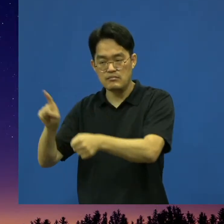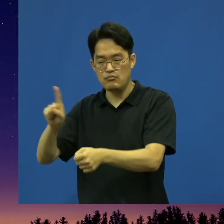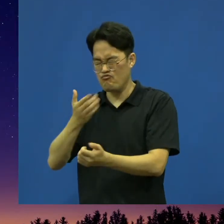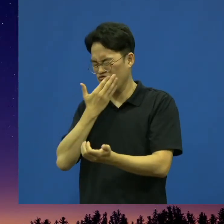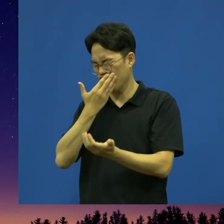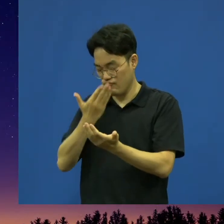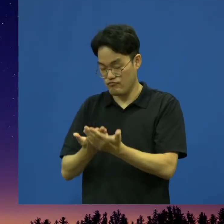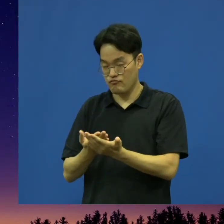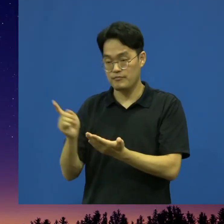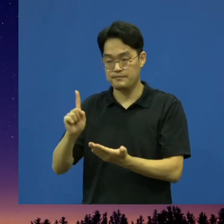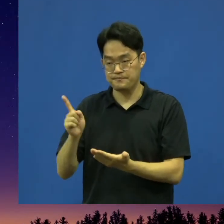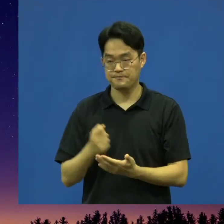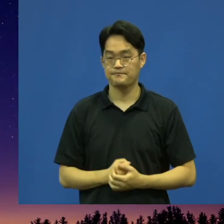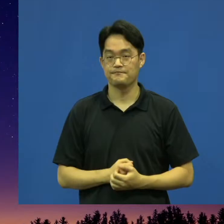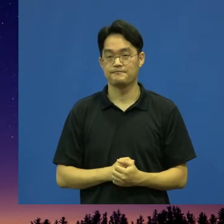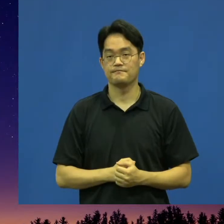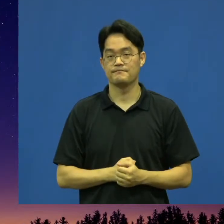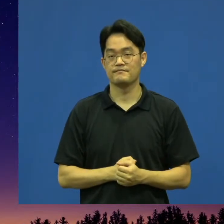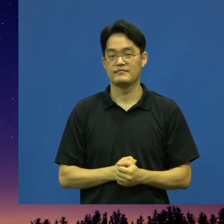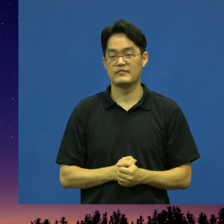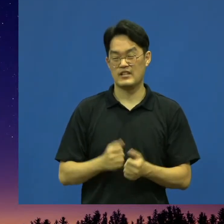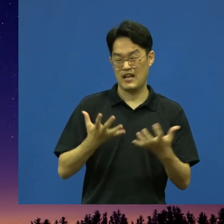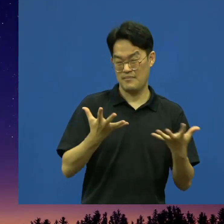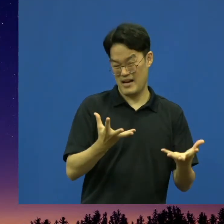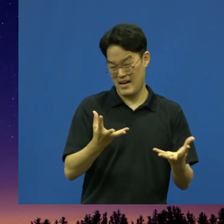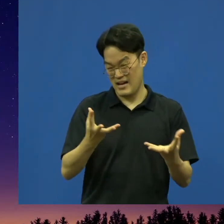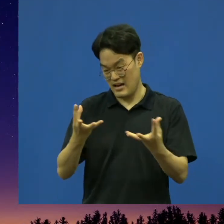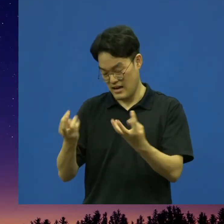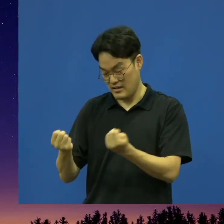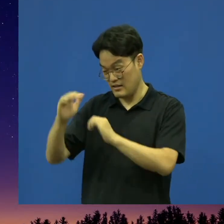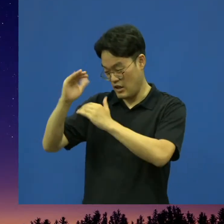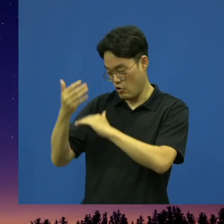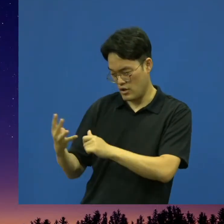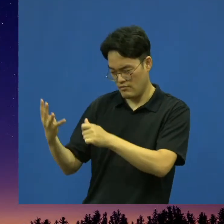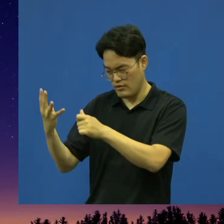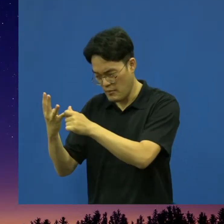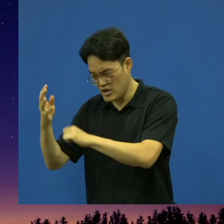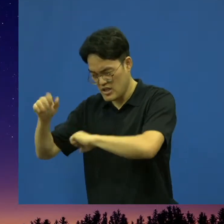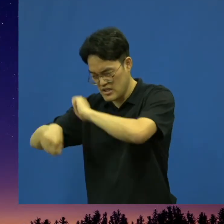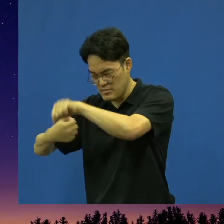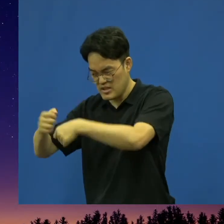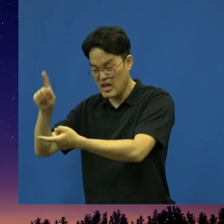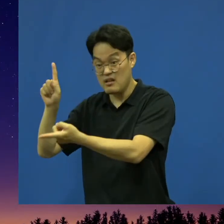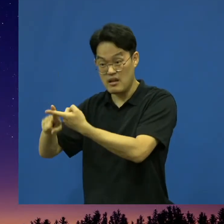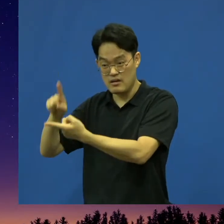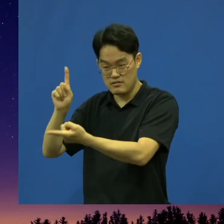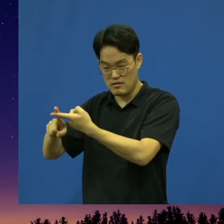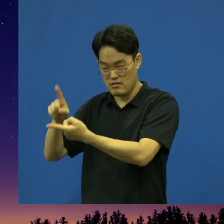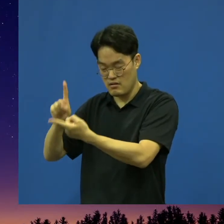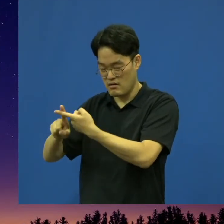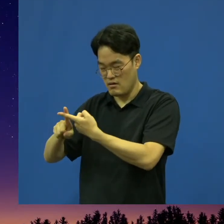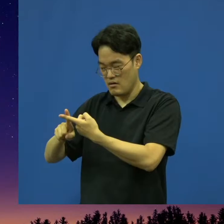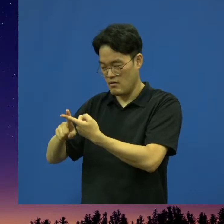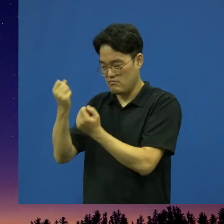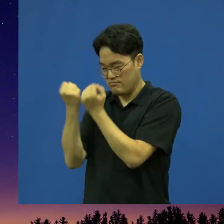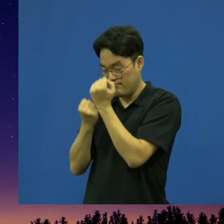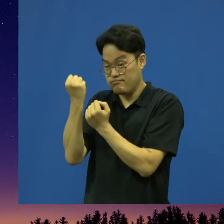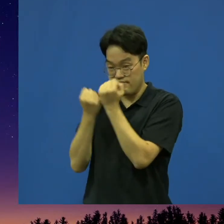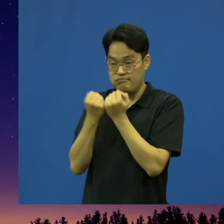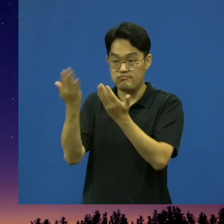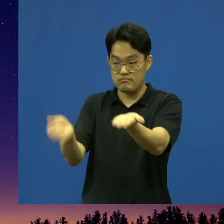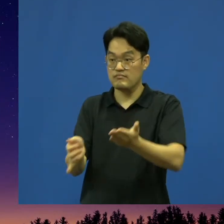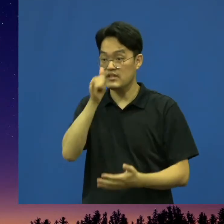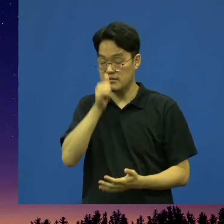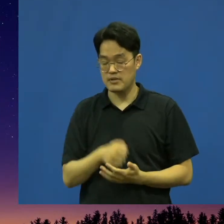중요한가, 그죠? 굉장히 많은 분량을 네 번째 짐승을 다루고 있는데 한번 보세요. 여러분,